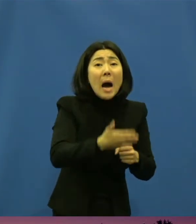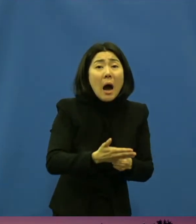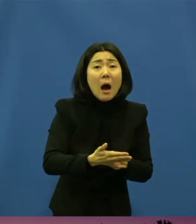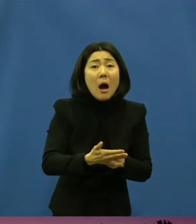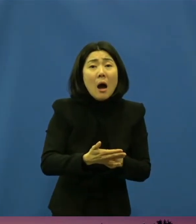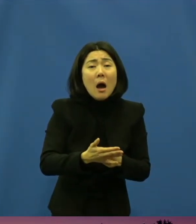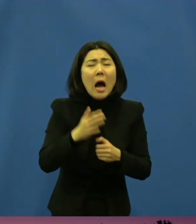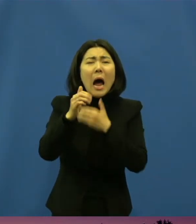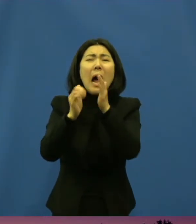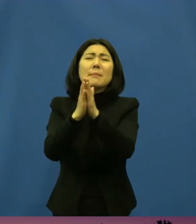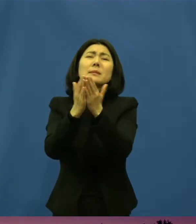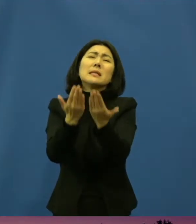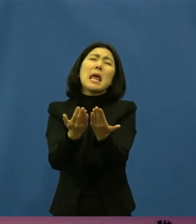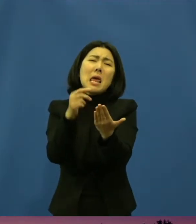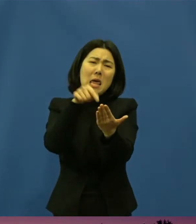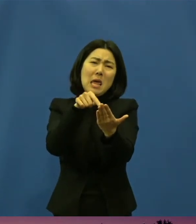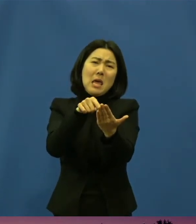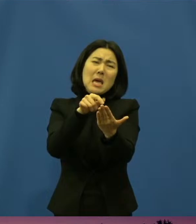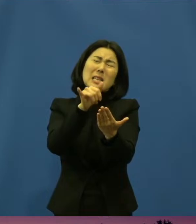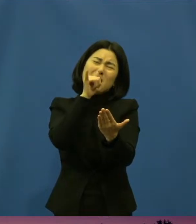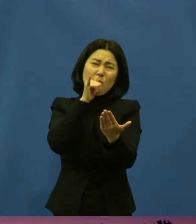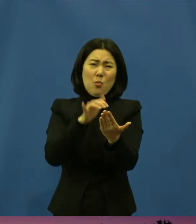교회도 성경을 잘 안 가르쳐주고.